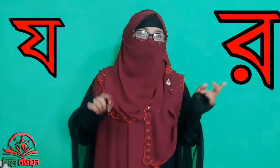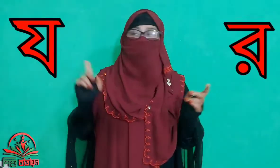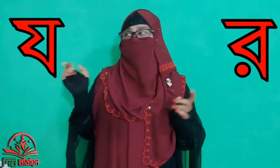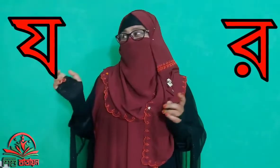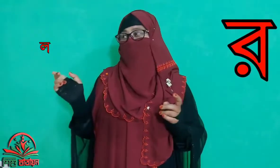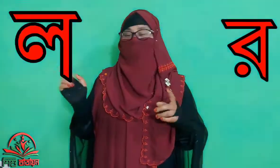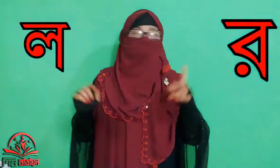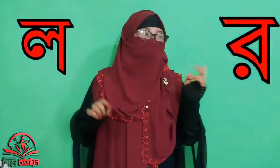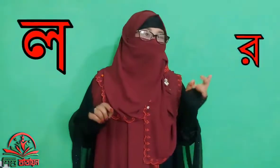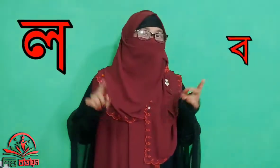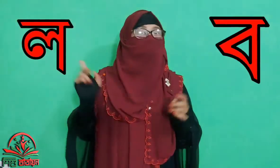জরল বস